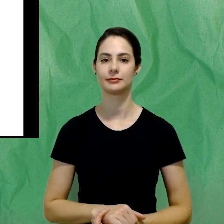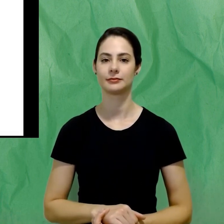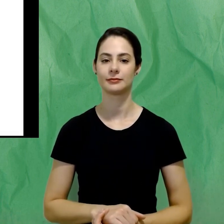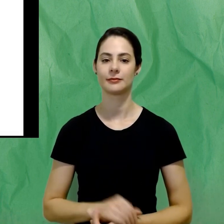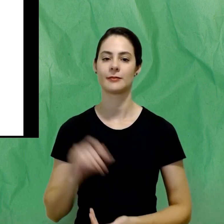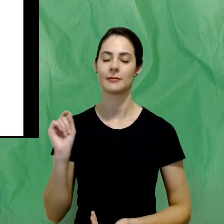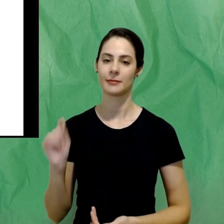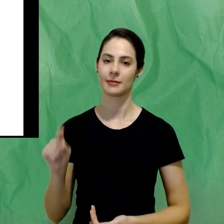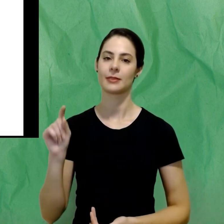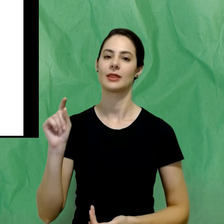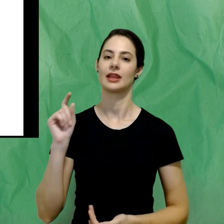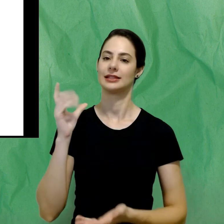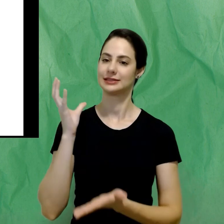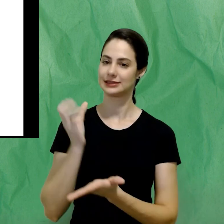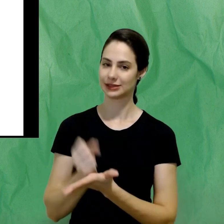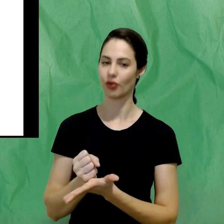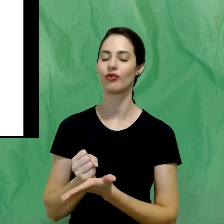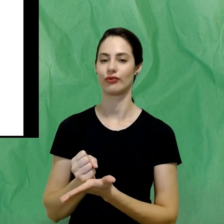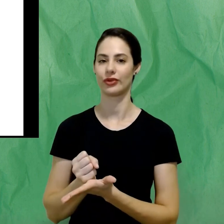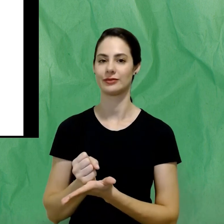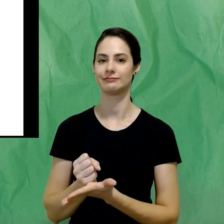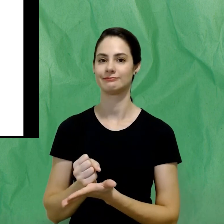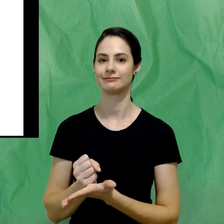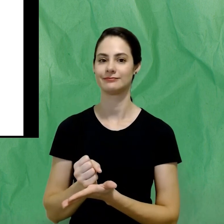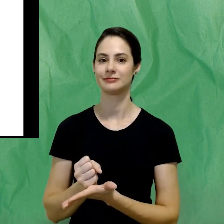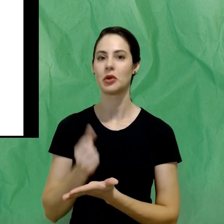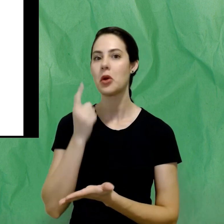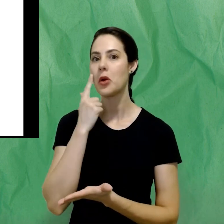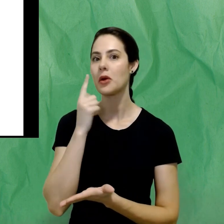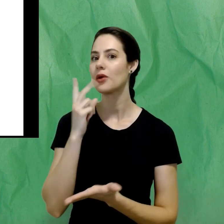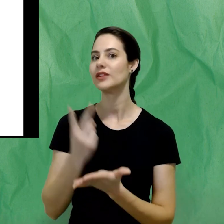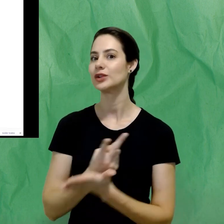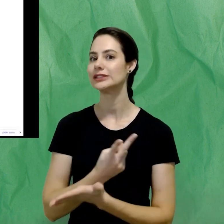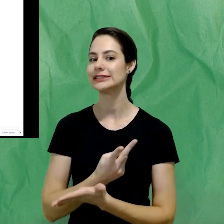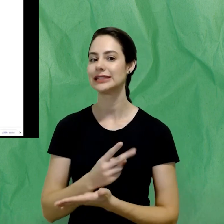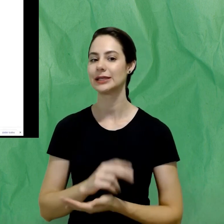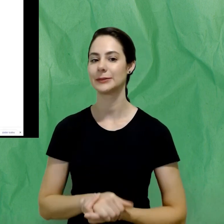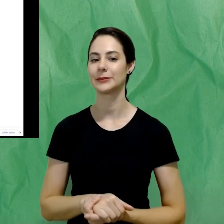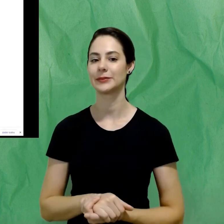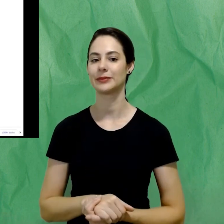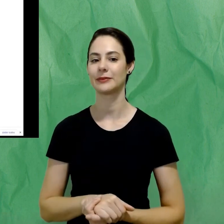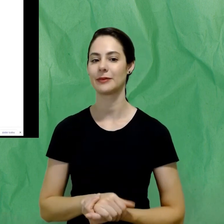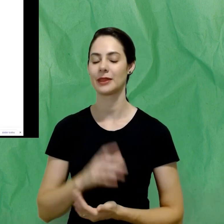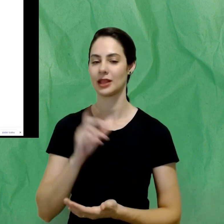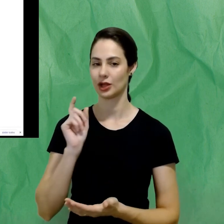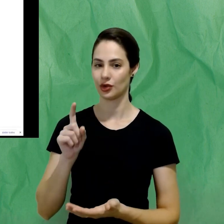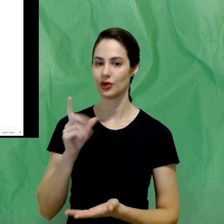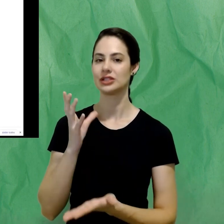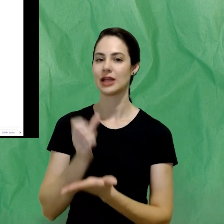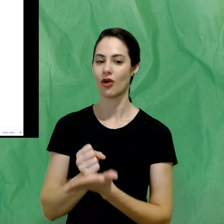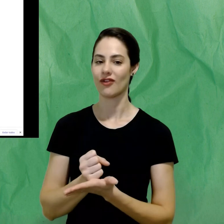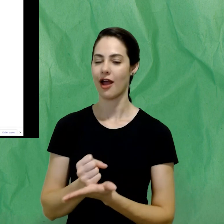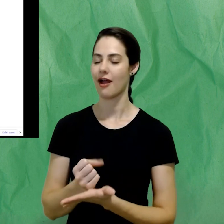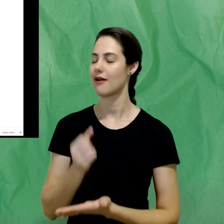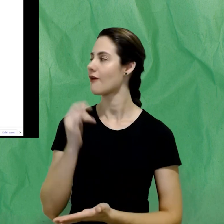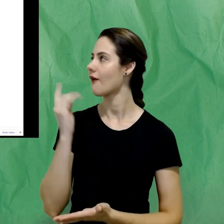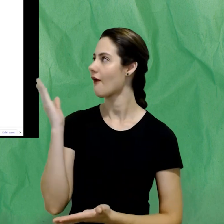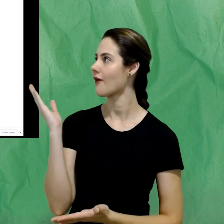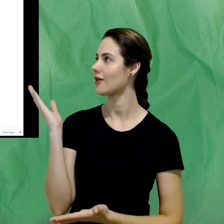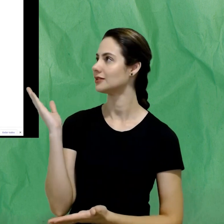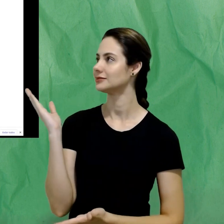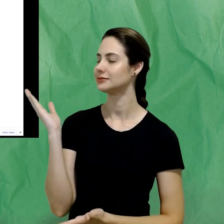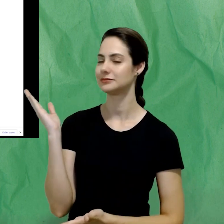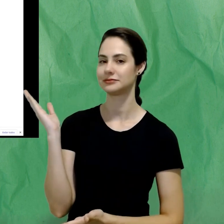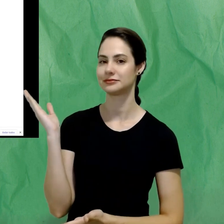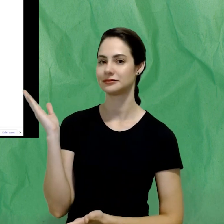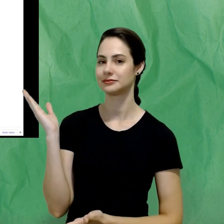Eu vou clicar agora em salvar o arquivo. Veja o que vai acontecer, pessoal. Quando eu clico em salvar, vai aparecer aqui para mim